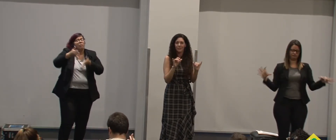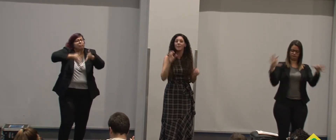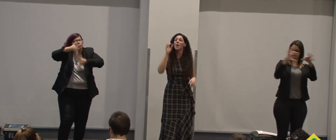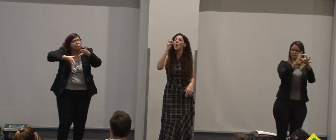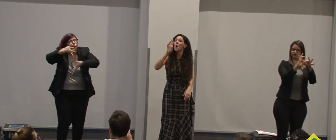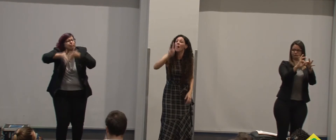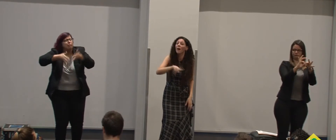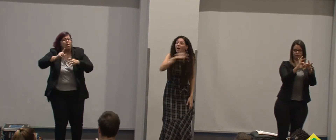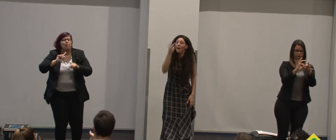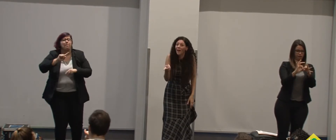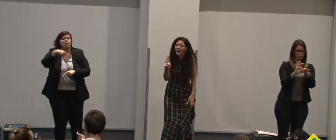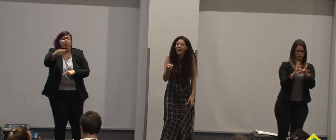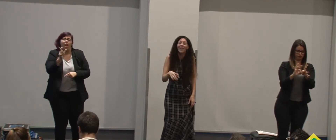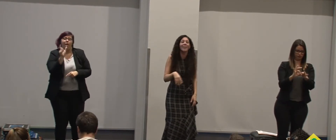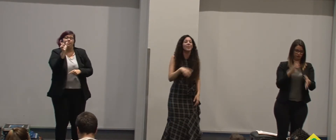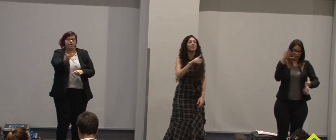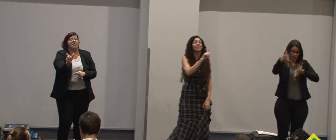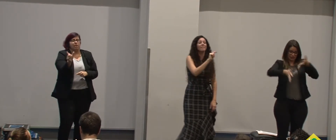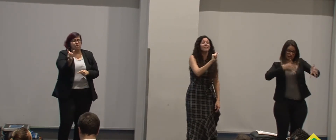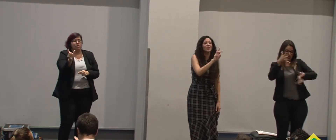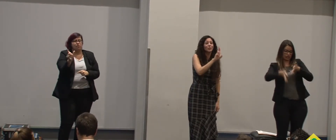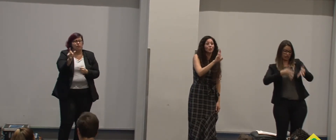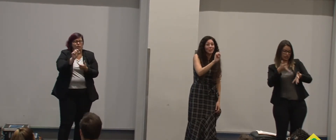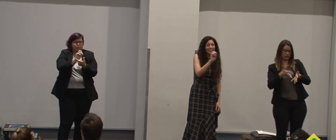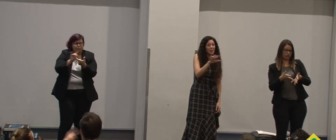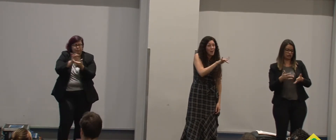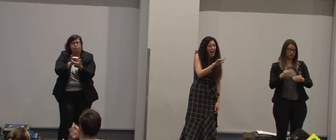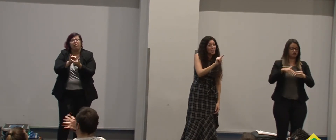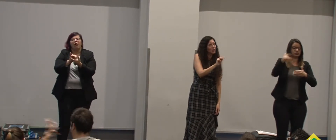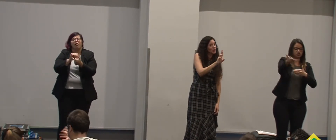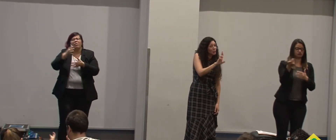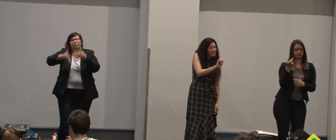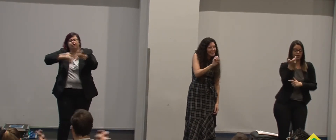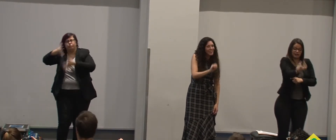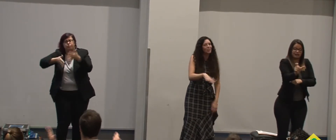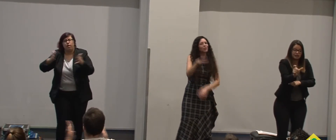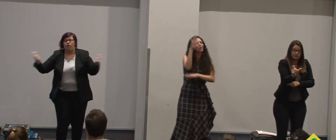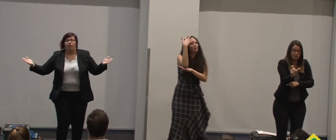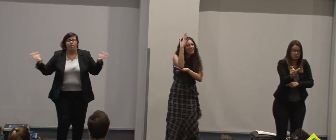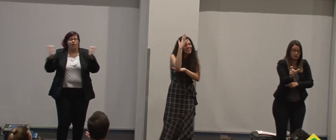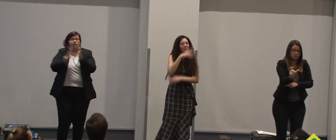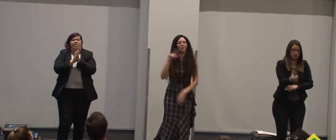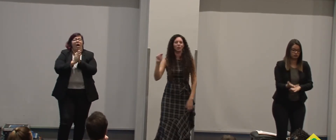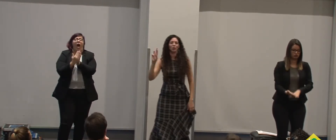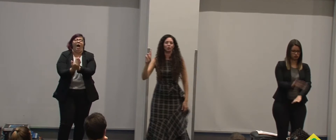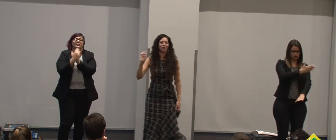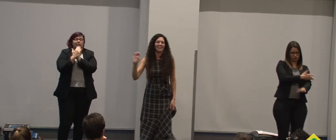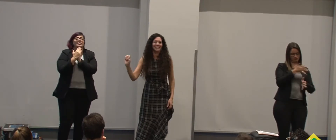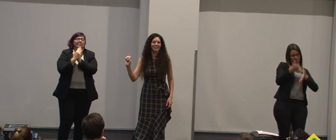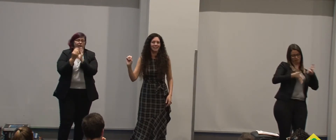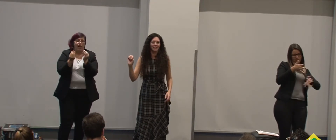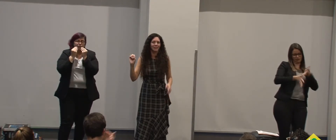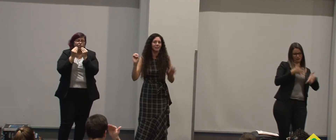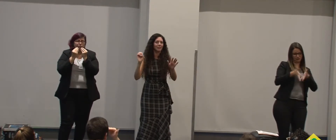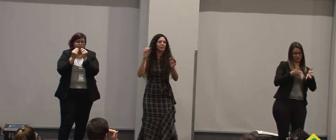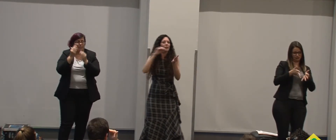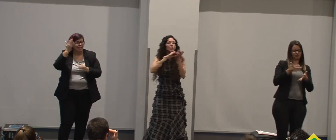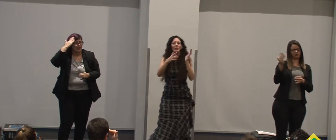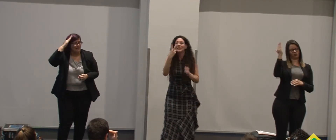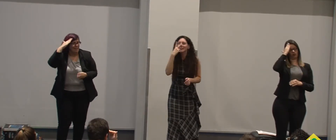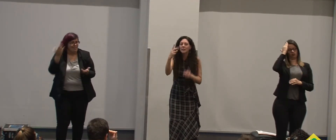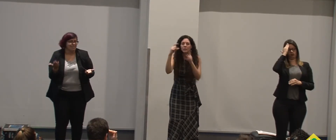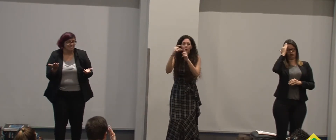e faço esse repeteco, né, dos 2 pães, por exemplo, que estão envolvendo o recheio. Eu faço